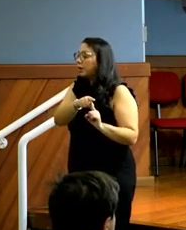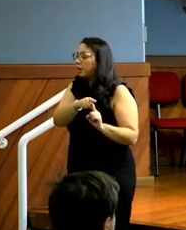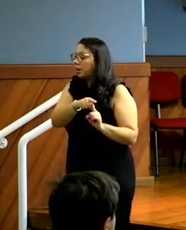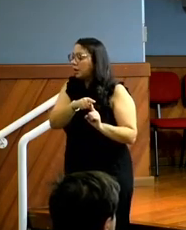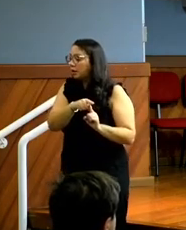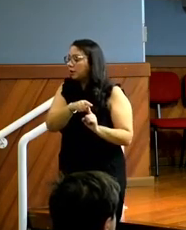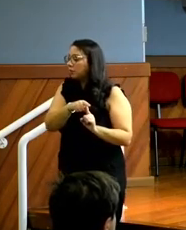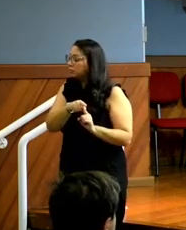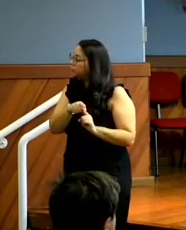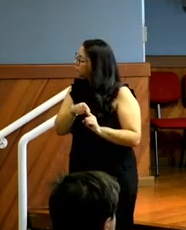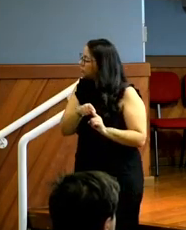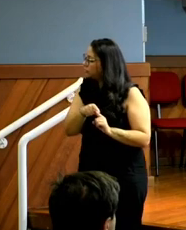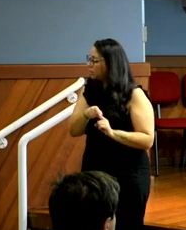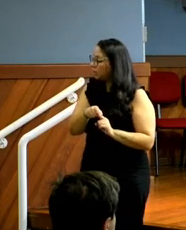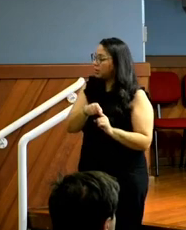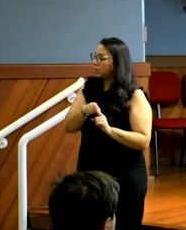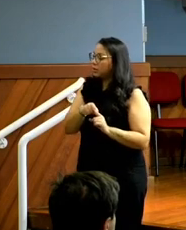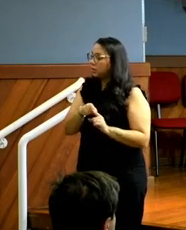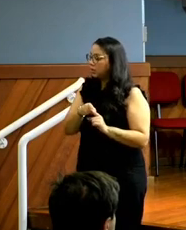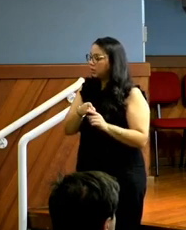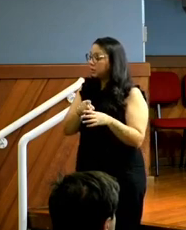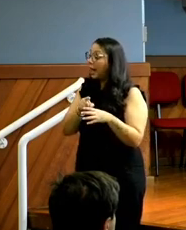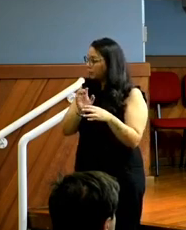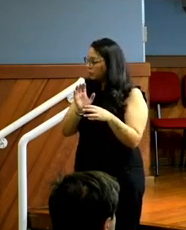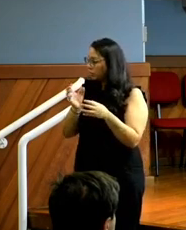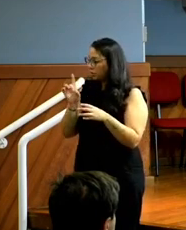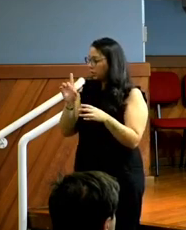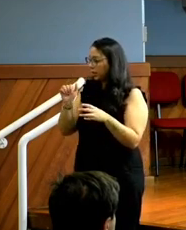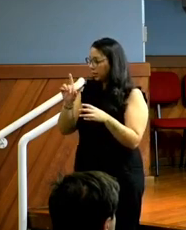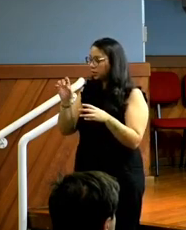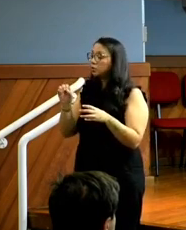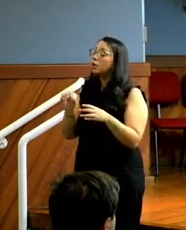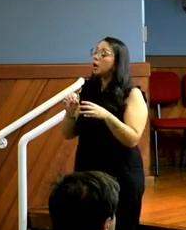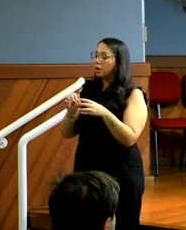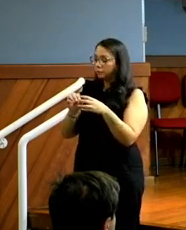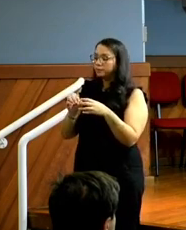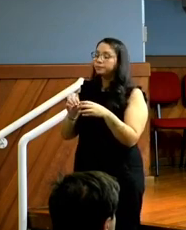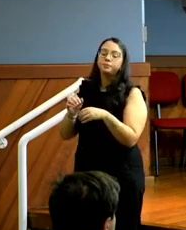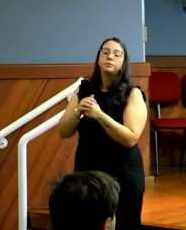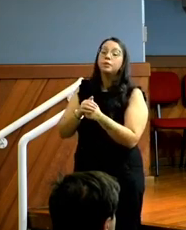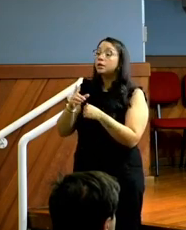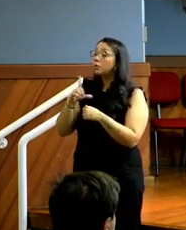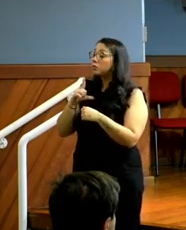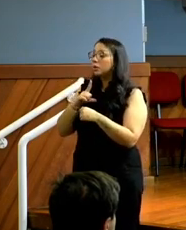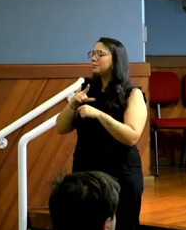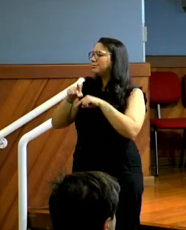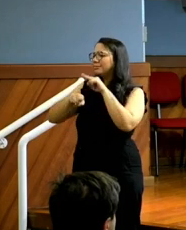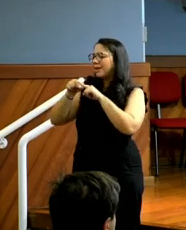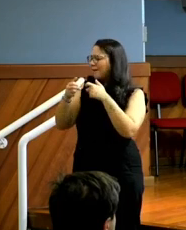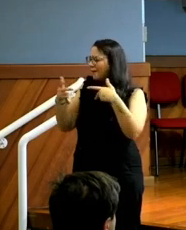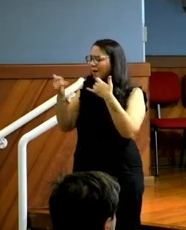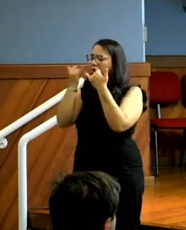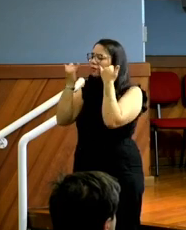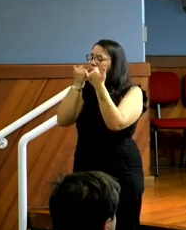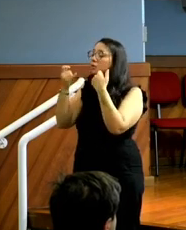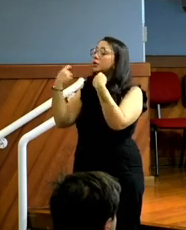representantes digitais. Que formato, quantos pixels, quantos DPIs. Né? Olha quanta coisa, que são dados também que tem que